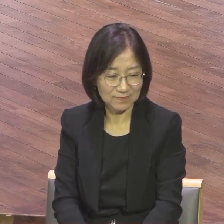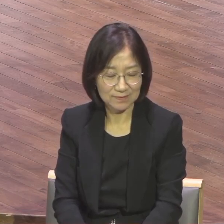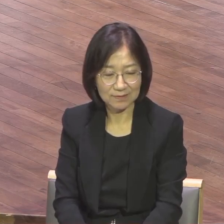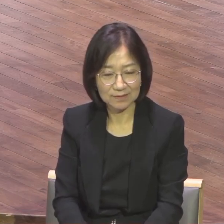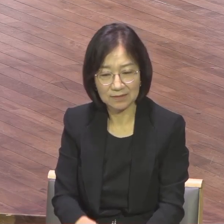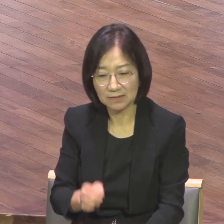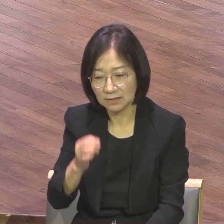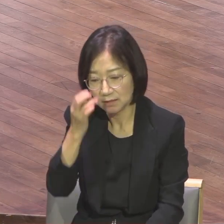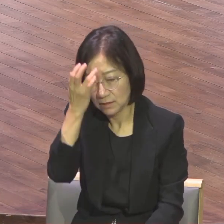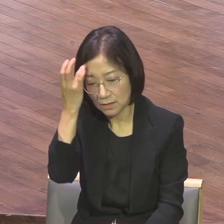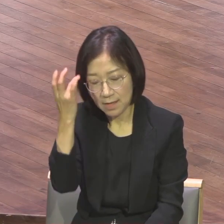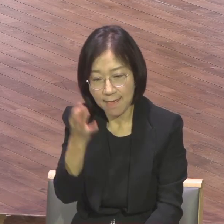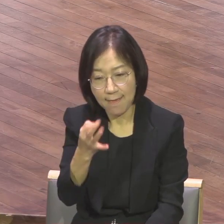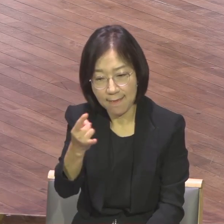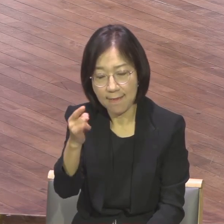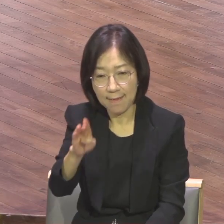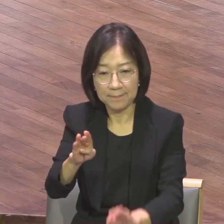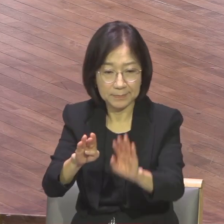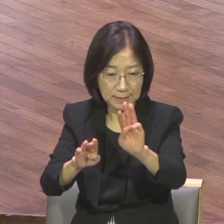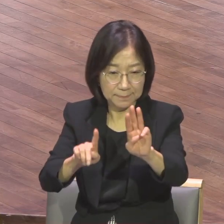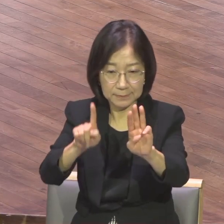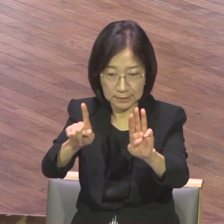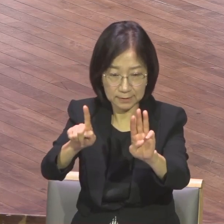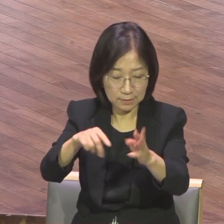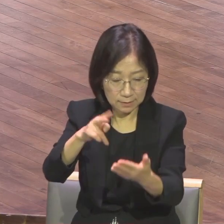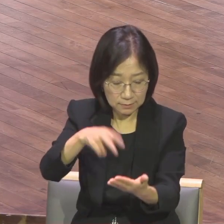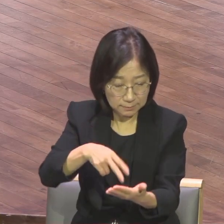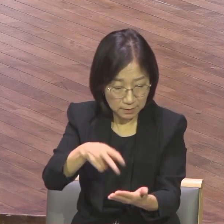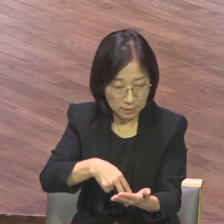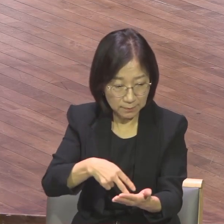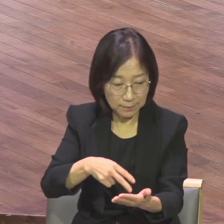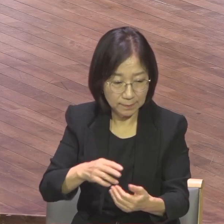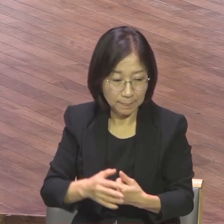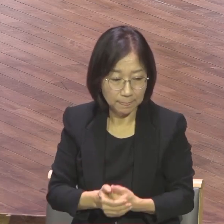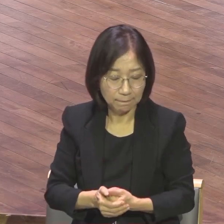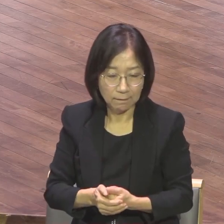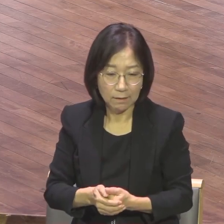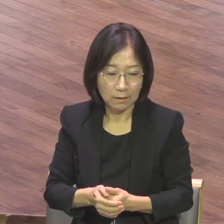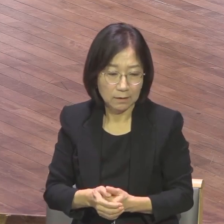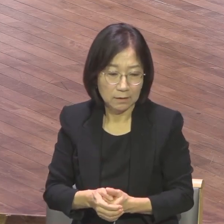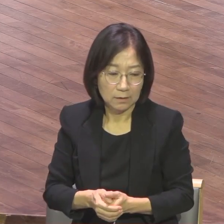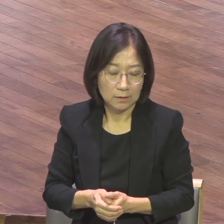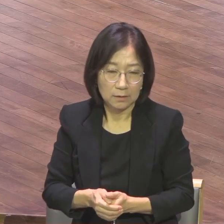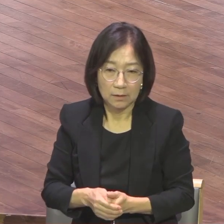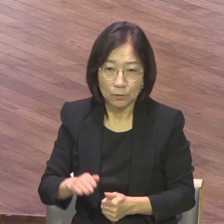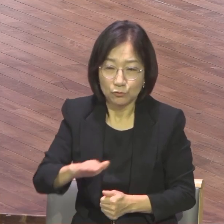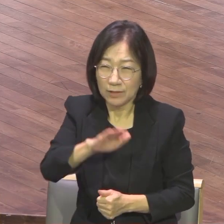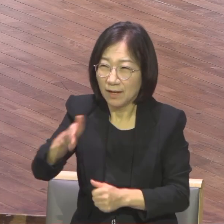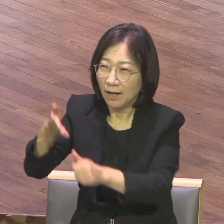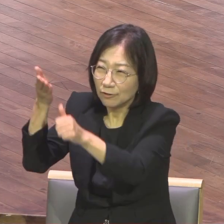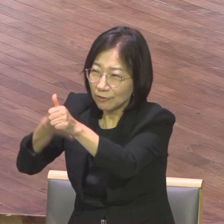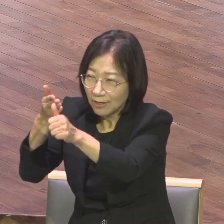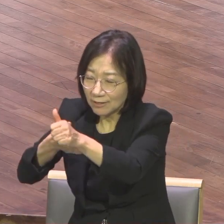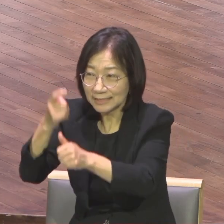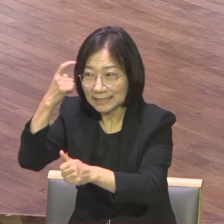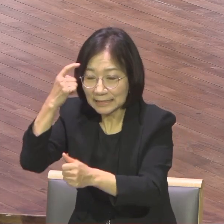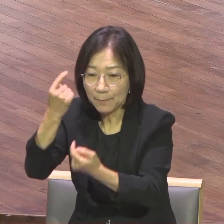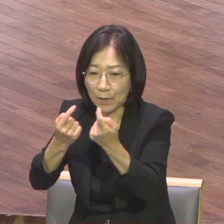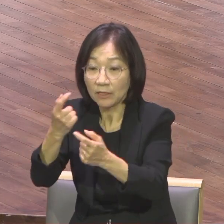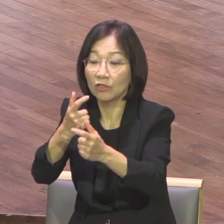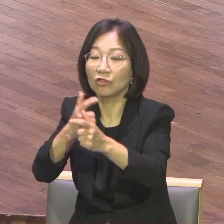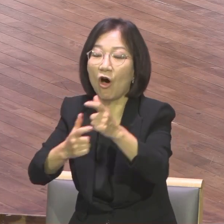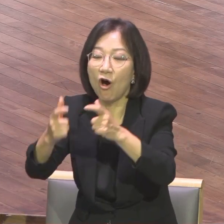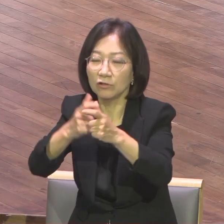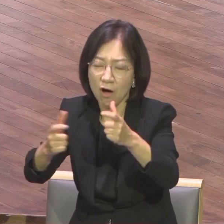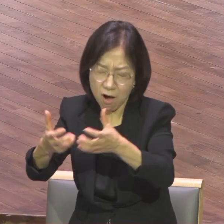에베소 3장 1절을 보면 하나님을 우리가 구하거나 생각하는 모든 것에 더 넘치도록 생각하는 것